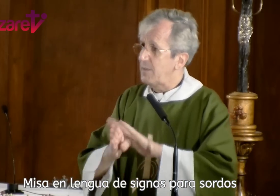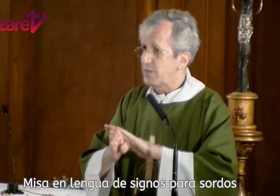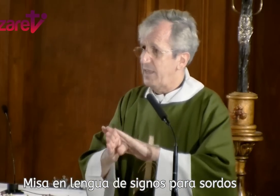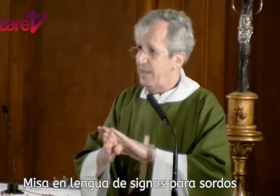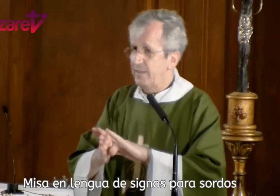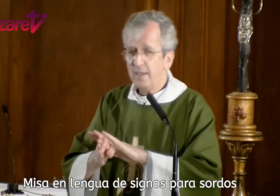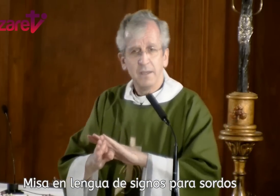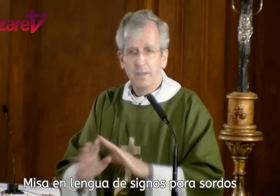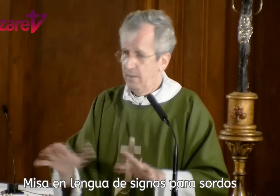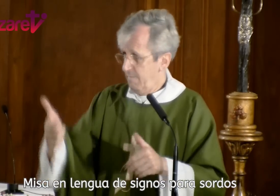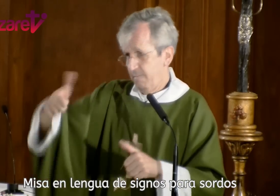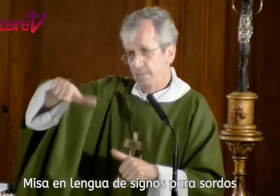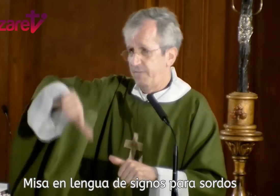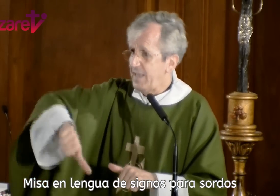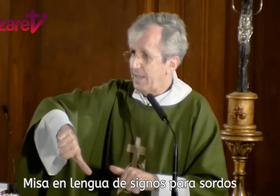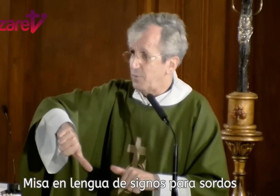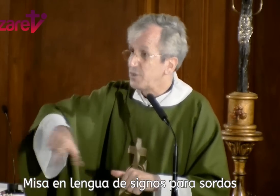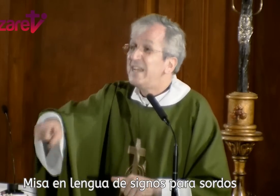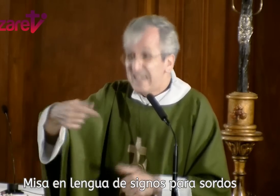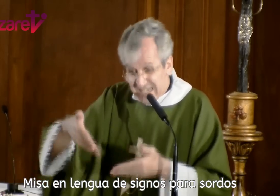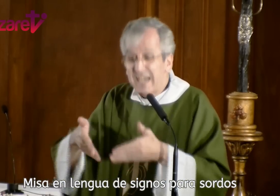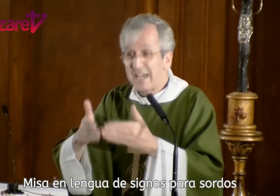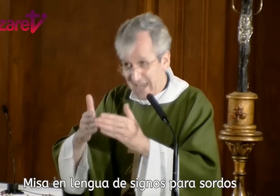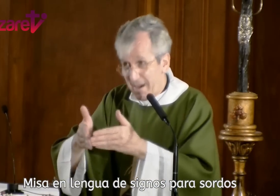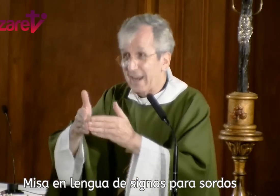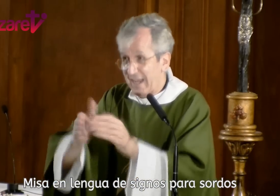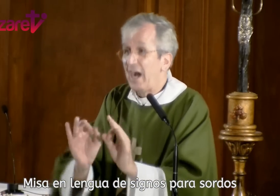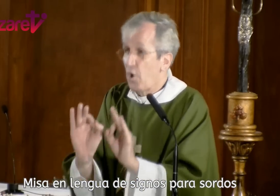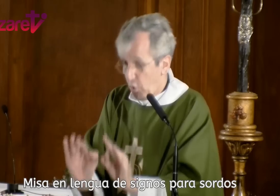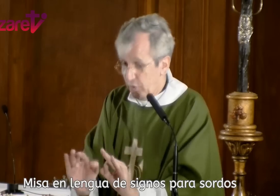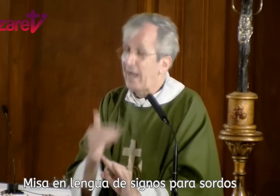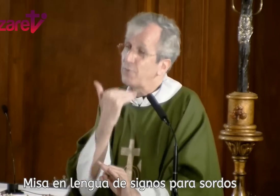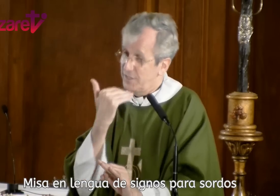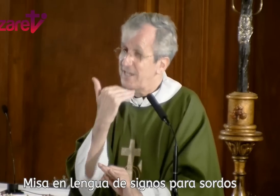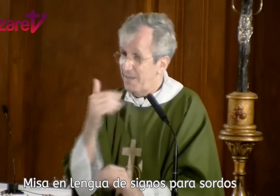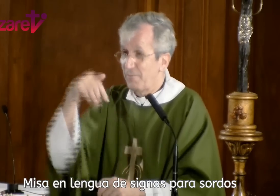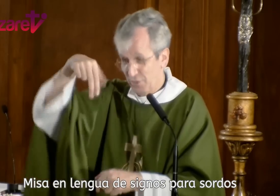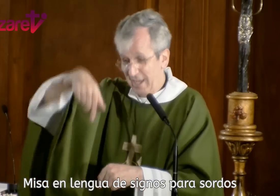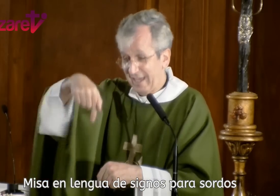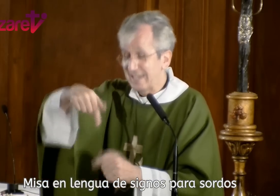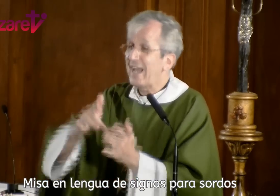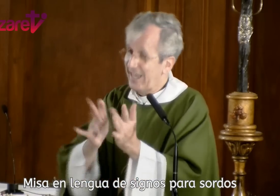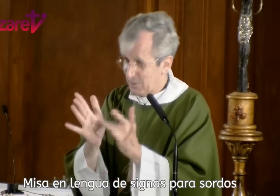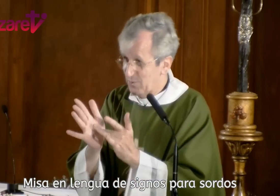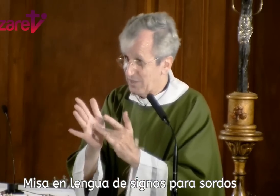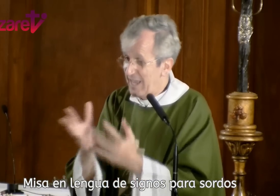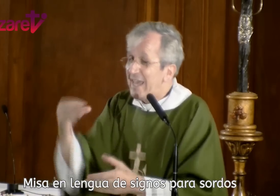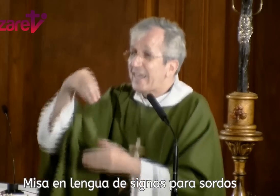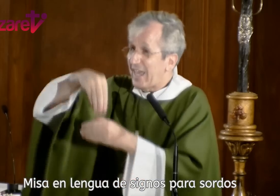iremos adelante, fallaremos. Si en esa barca contamos y sabemos que está Jesús, que